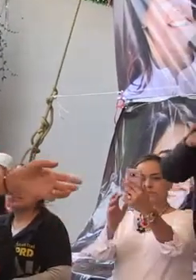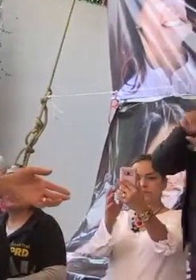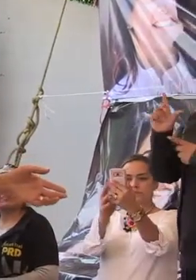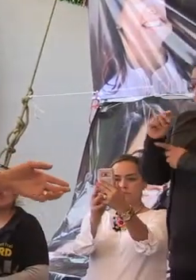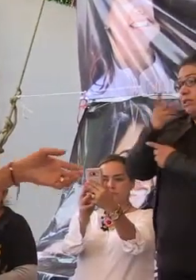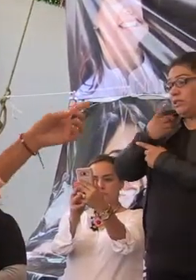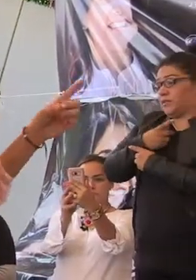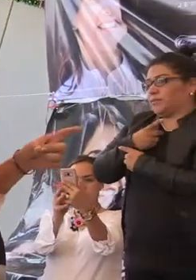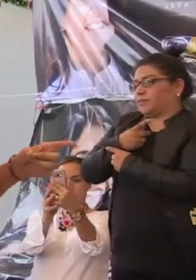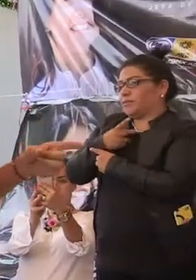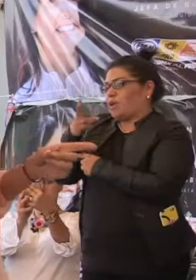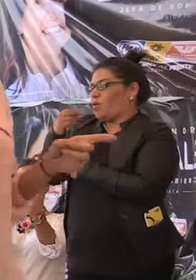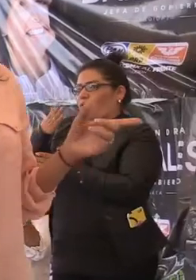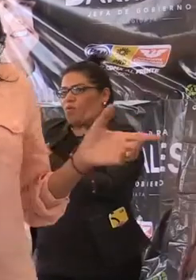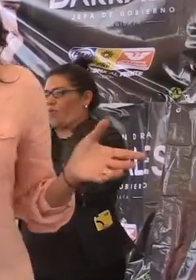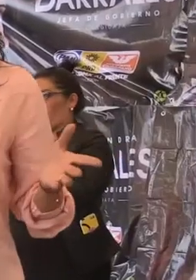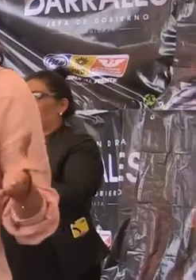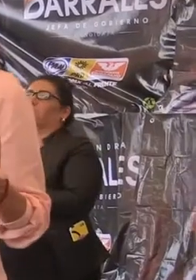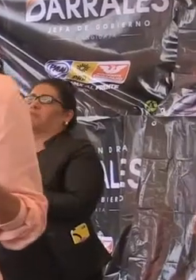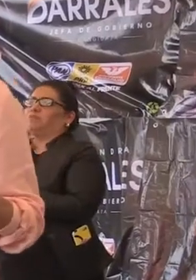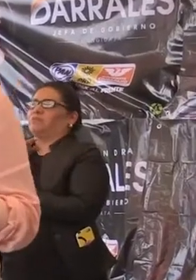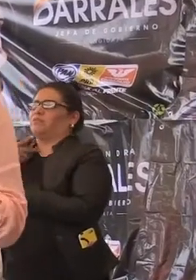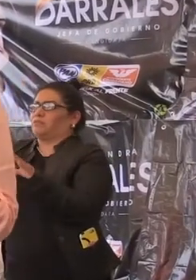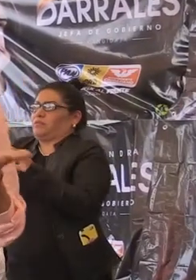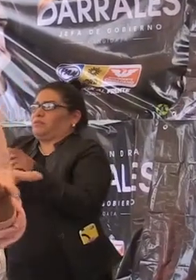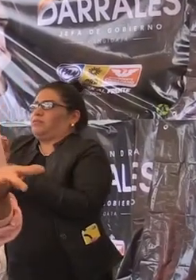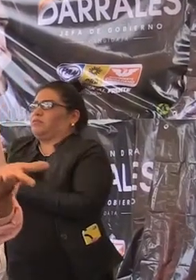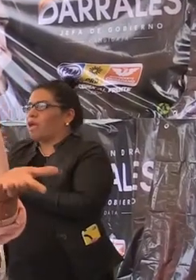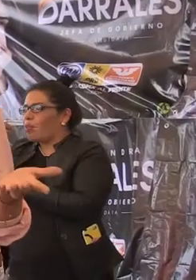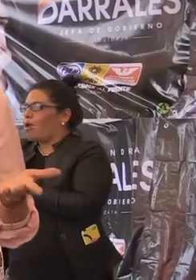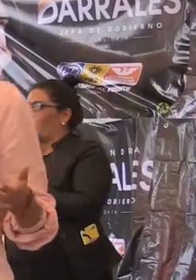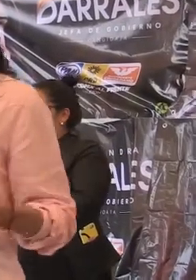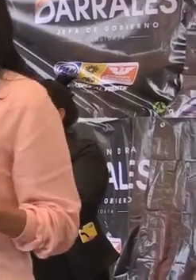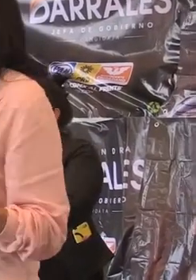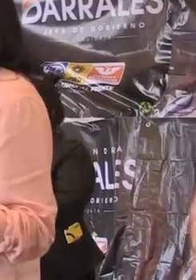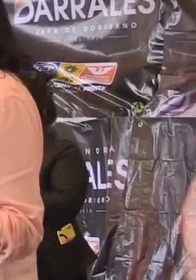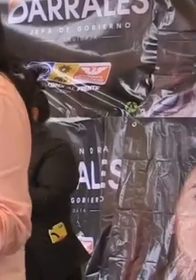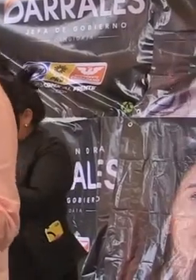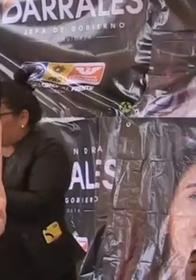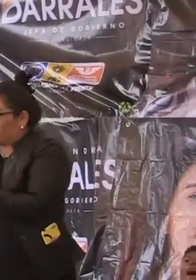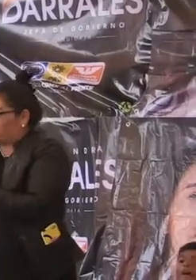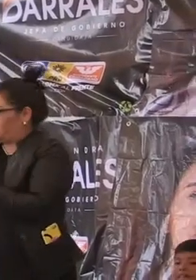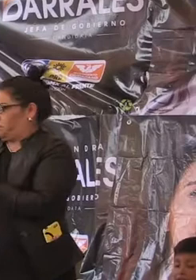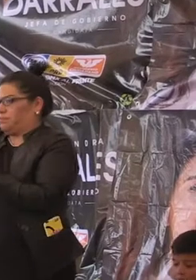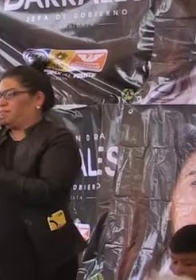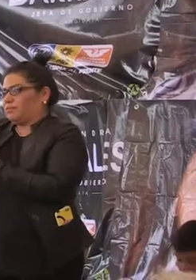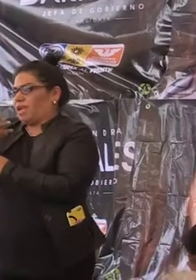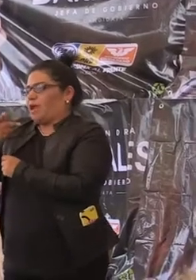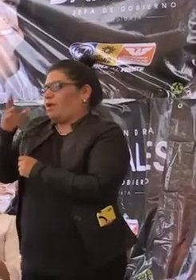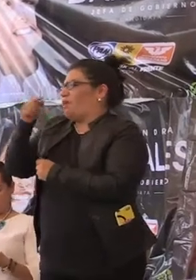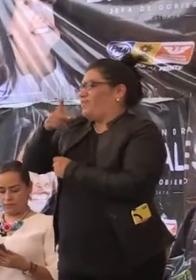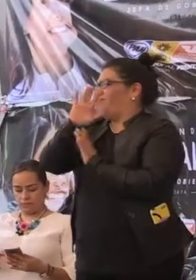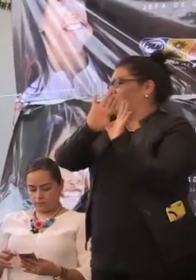me dijeron que no le entrara a la política, que la política no era buena para las mujeres y que no me iba a ir bien. Tampoco